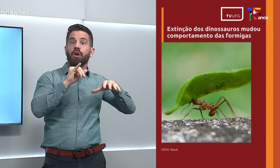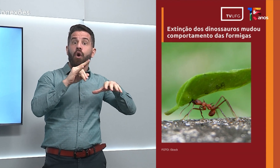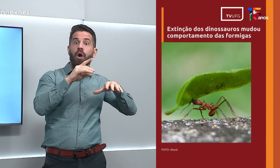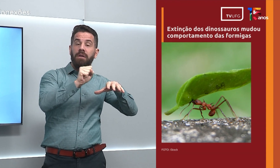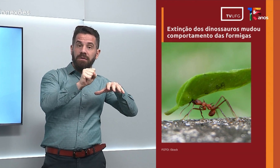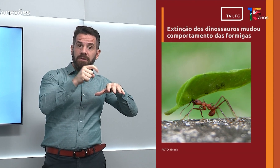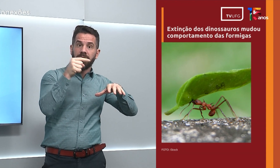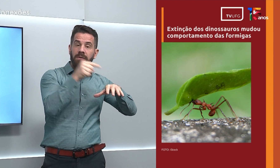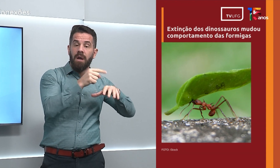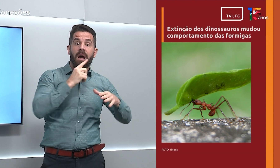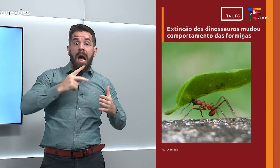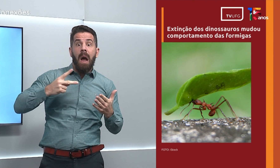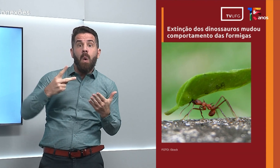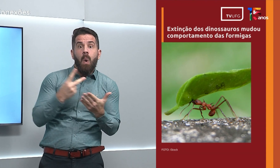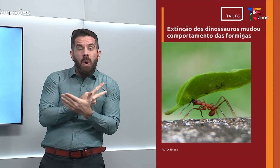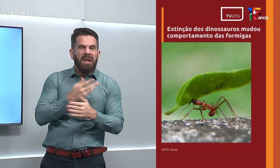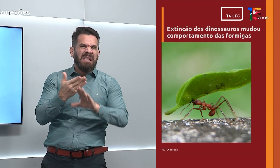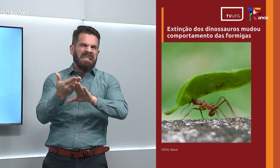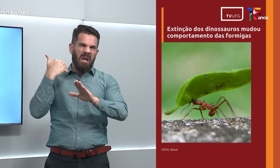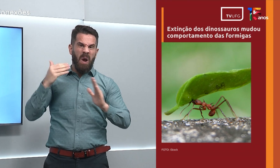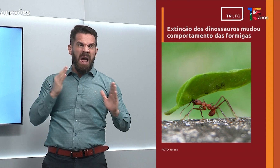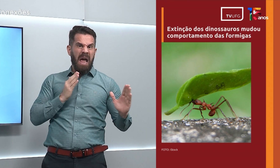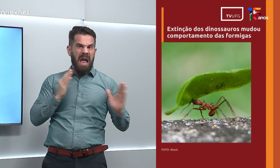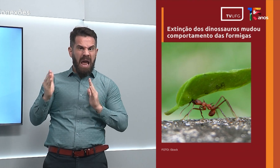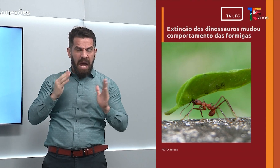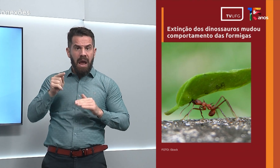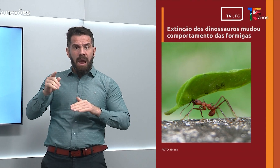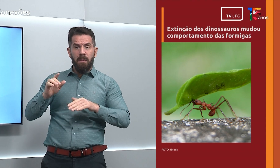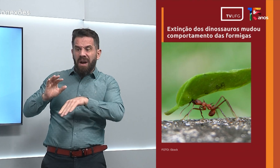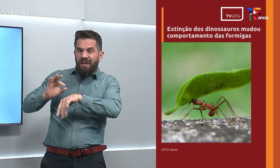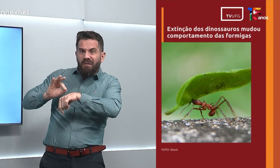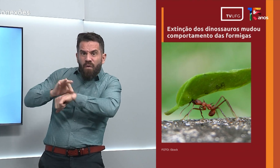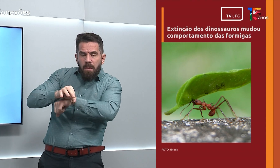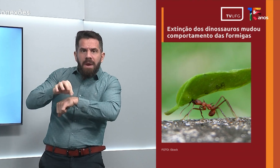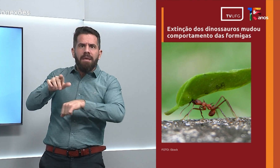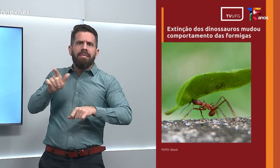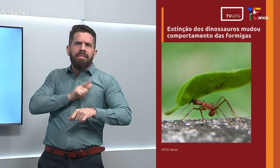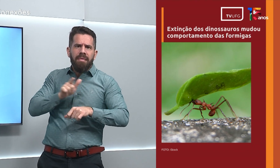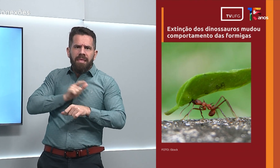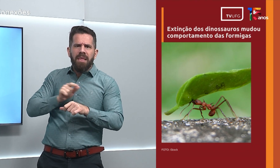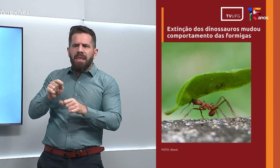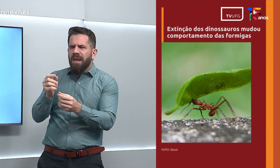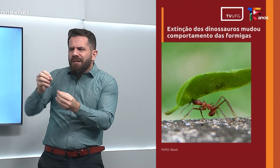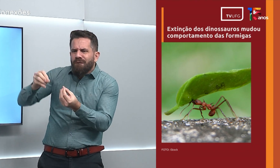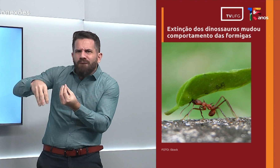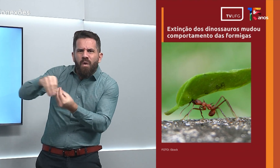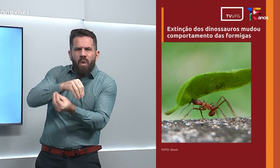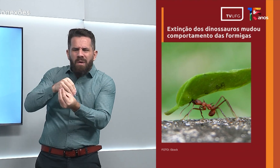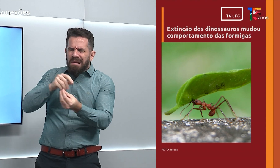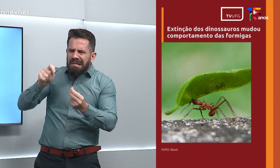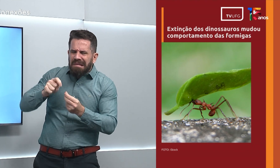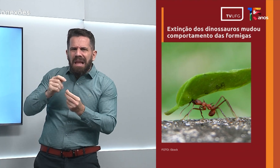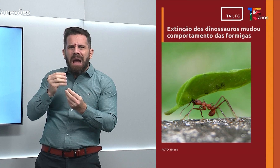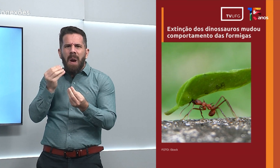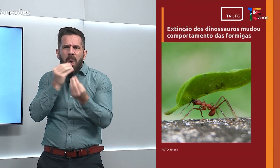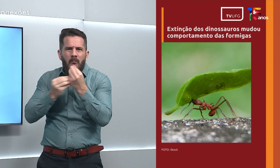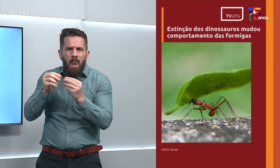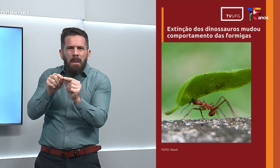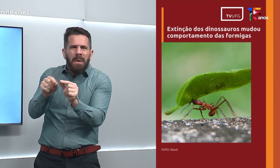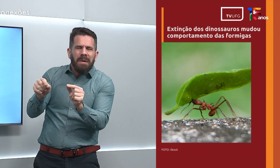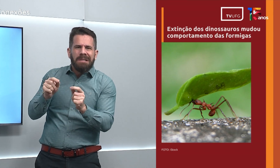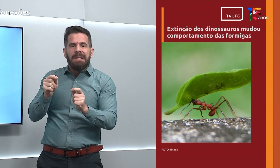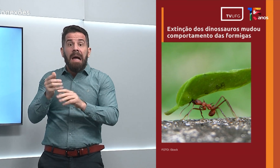Mudando de assunto, você sabia que o asteroide que matou os dinossauros também mudou o comportamento das formigas? É